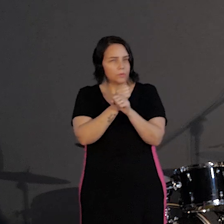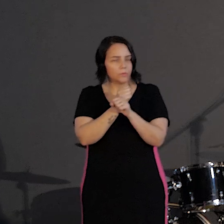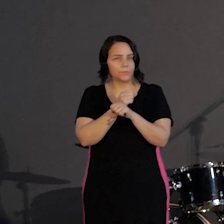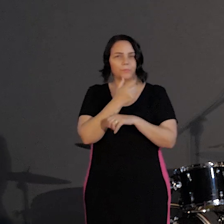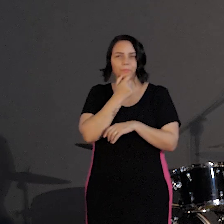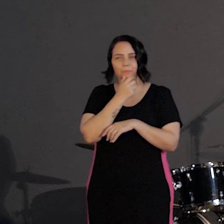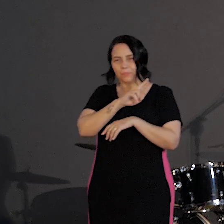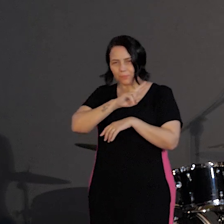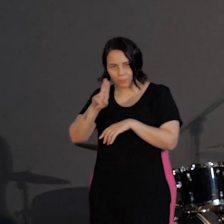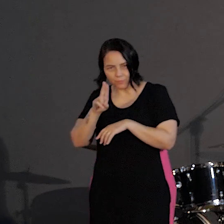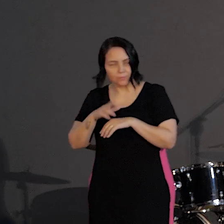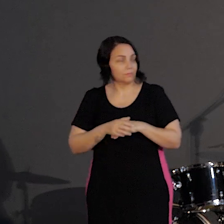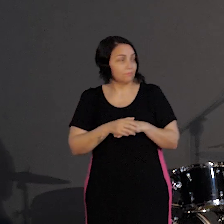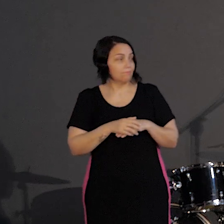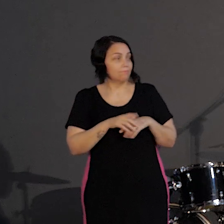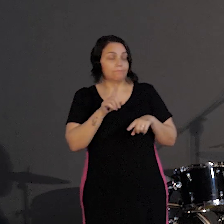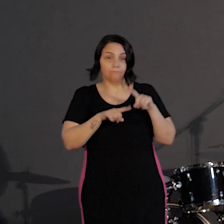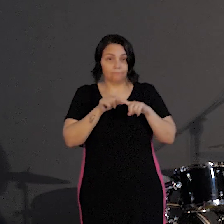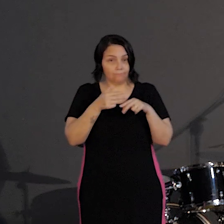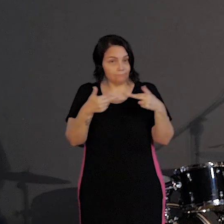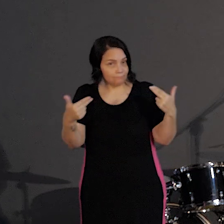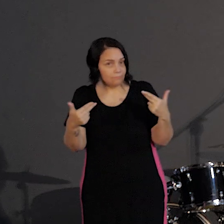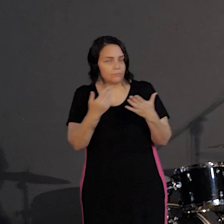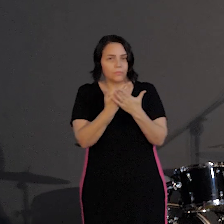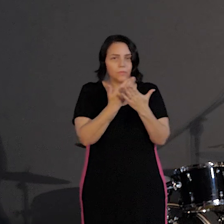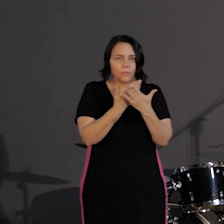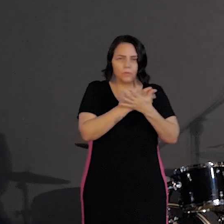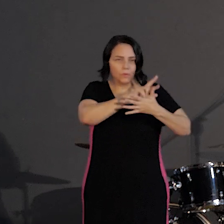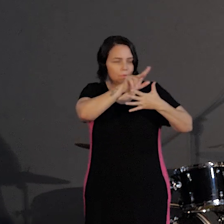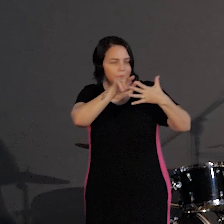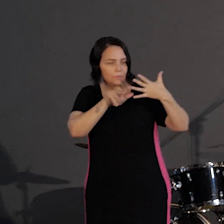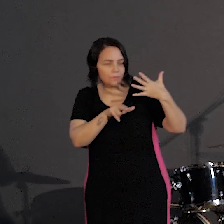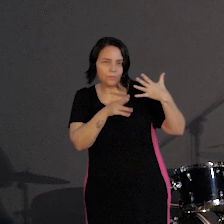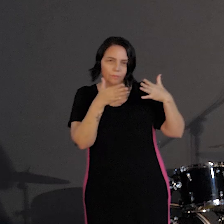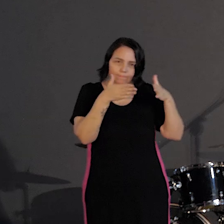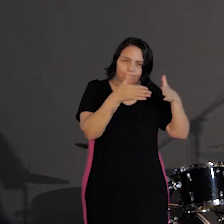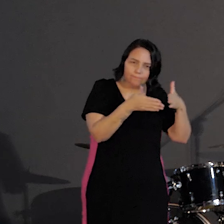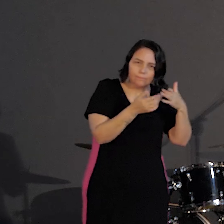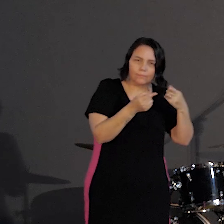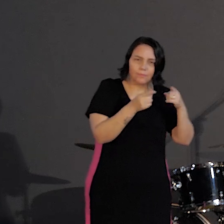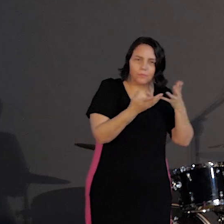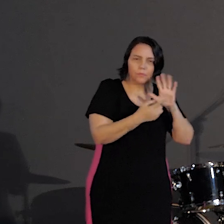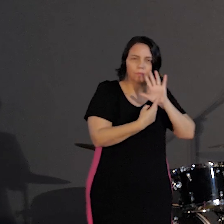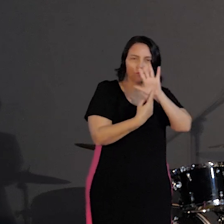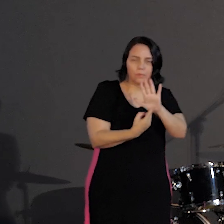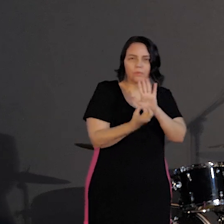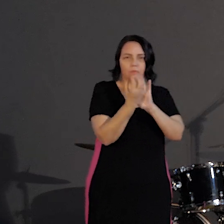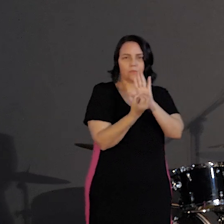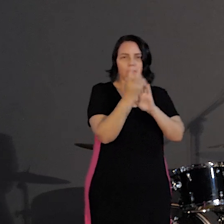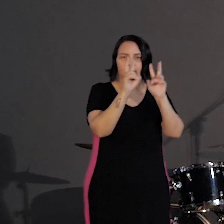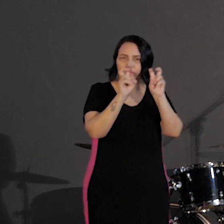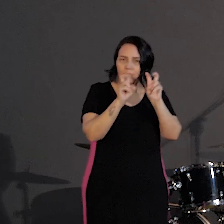Me. Tá? Então, é um tema instrumental. A gente está estudando várias coisas em cima dessa música e hoje o Oscar vai apresentar o tema para vocês,